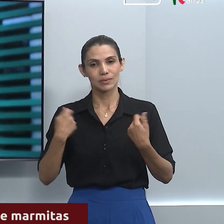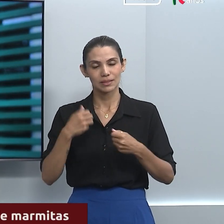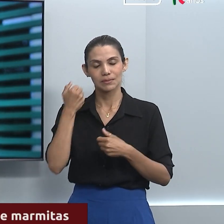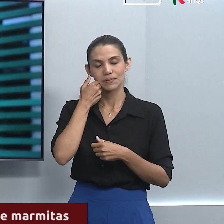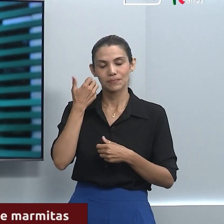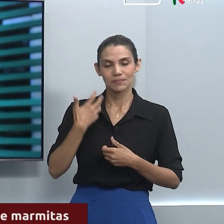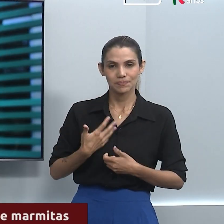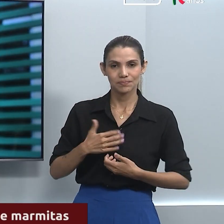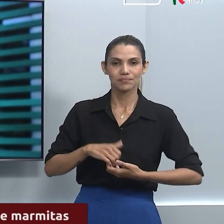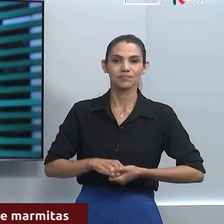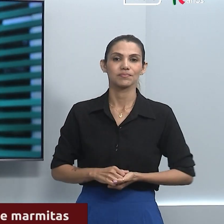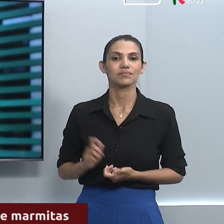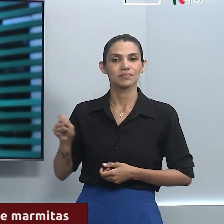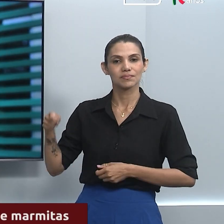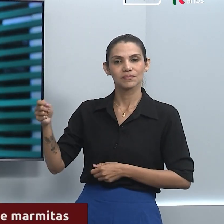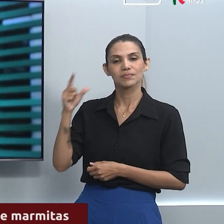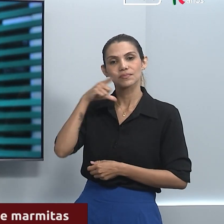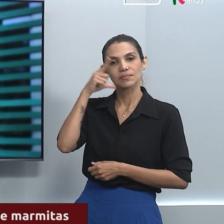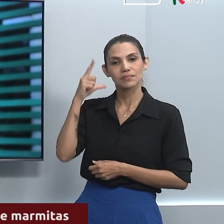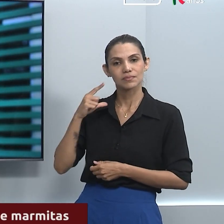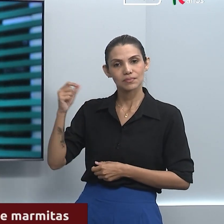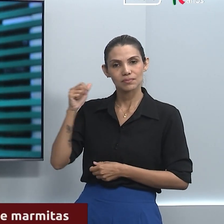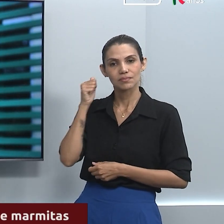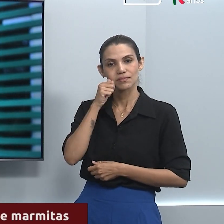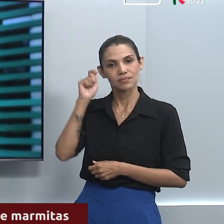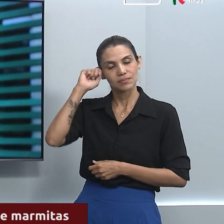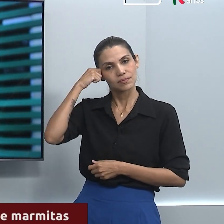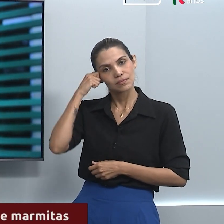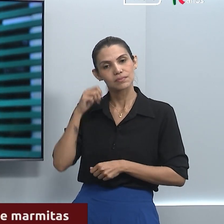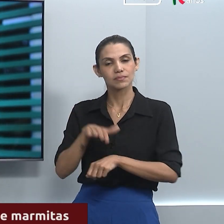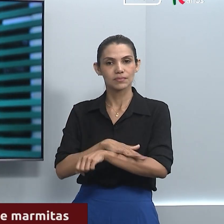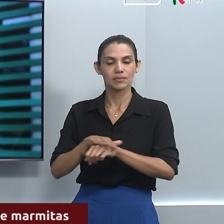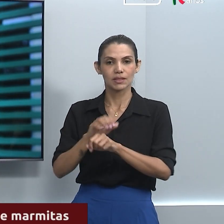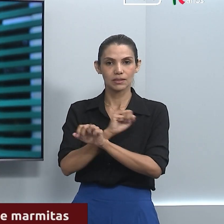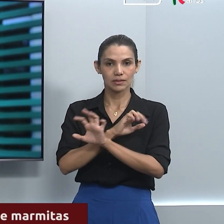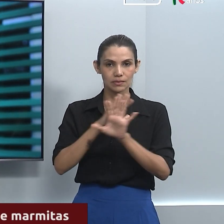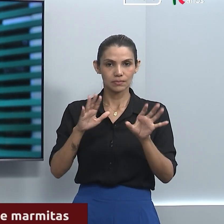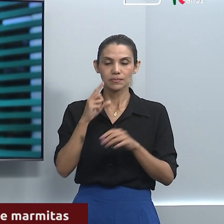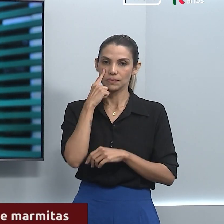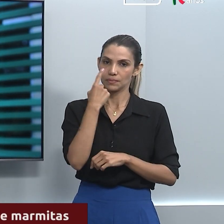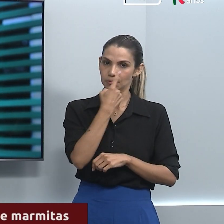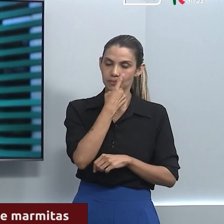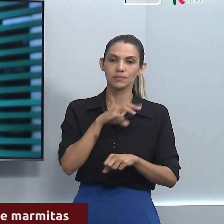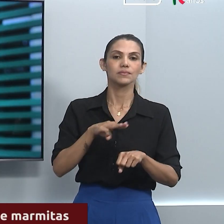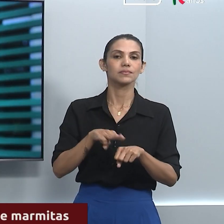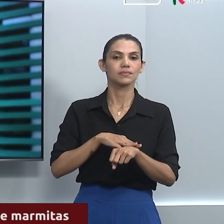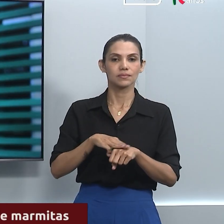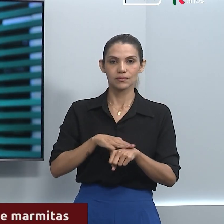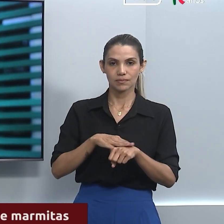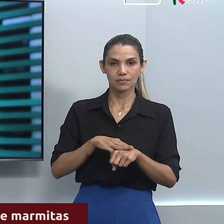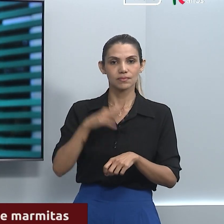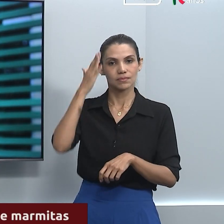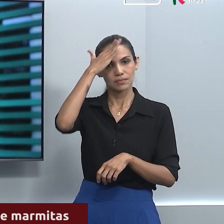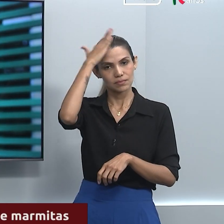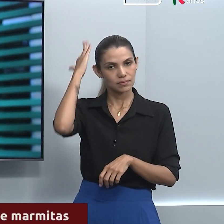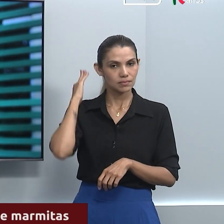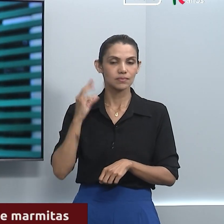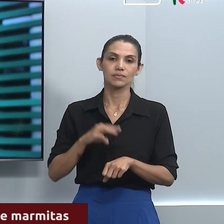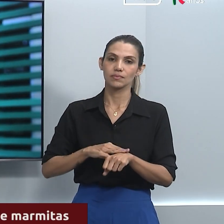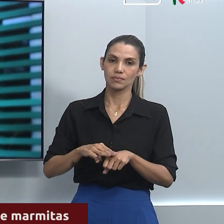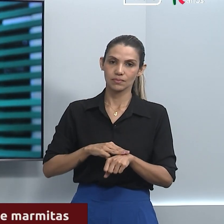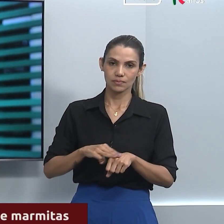descrever. Meu nome é Janaína de Oliveira. Sou uma mulher negra de pele clara, meus olhos são castanhos, meus cabelos